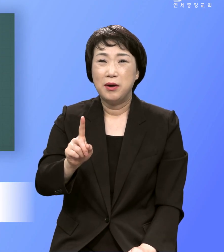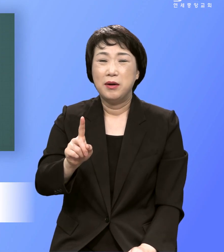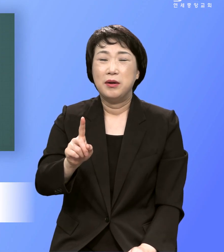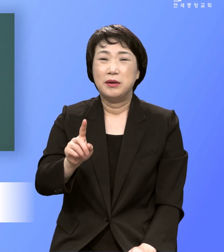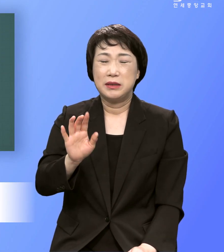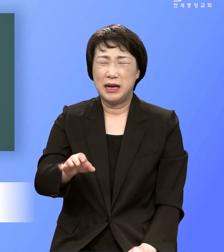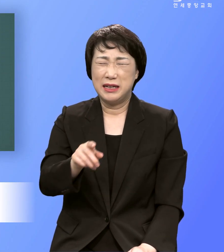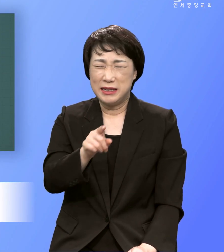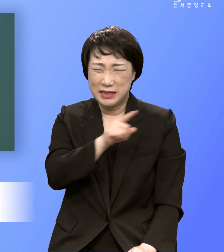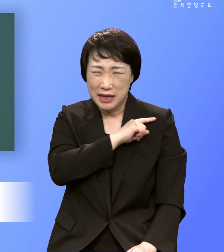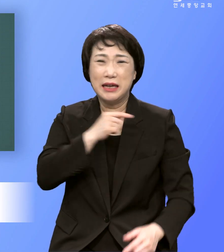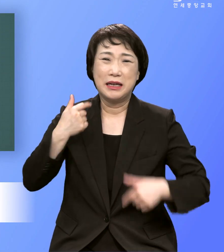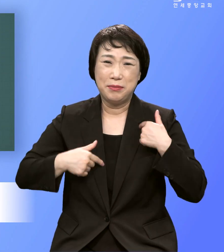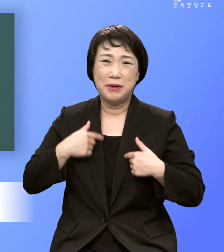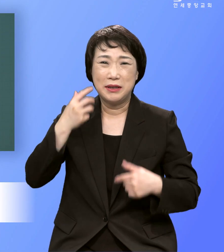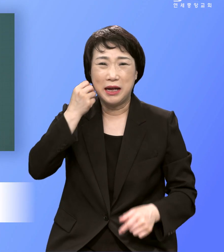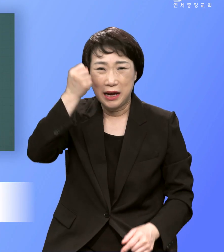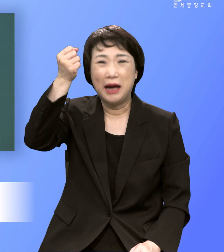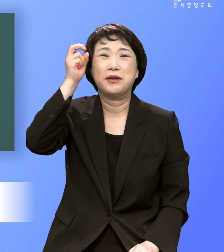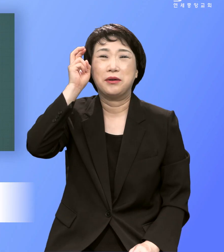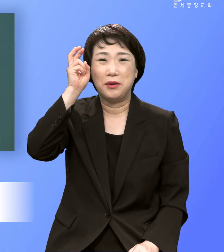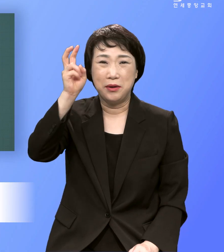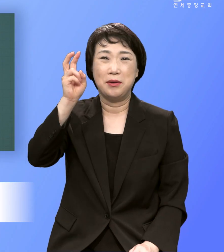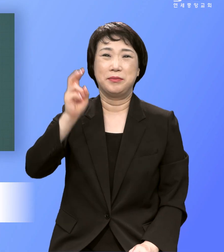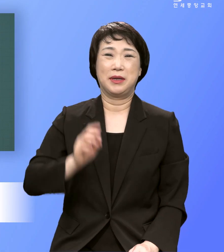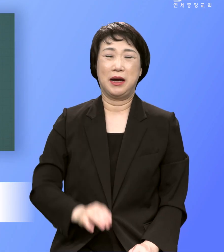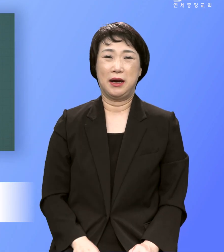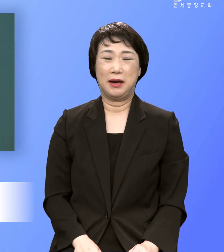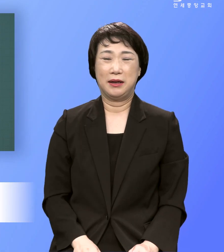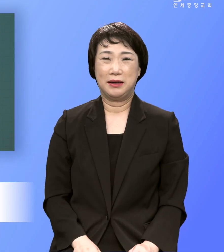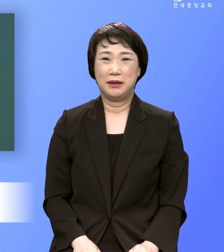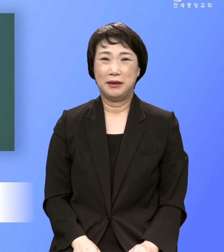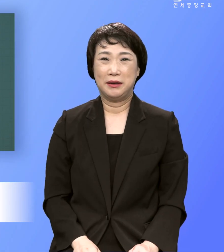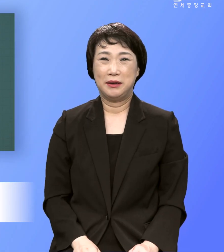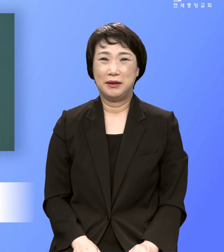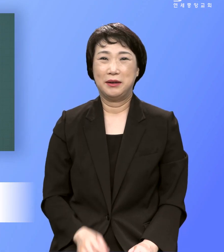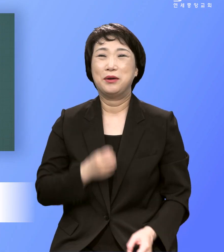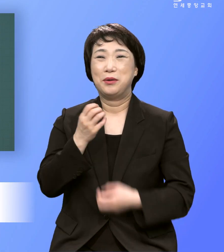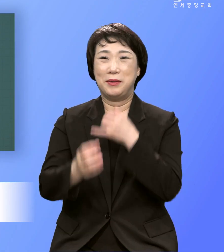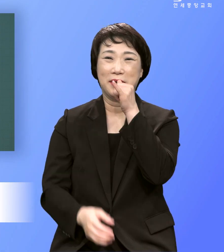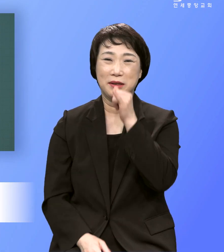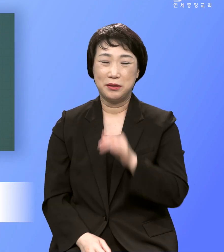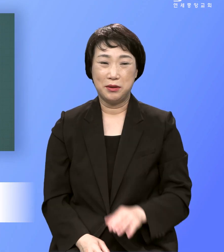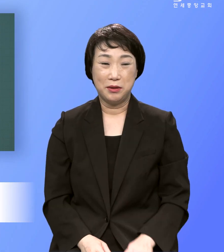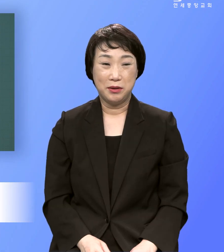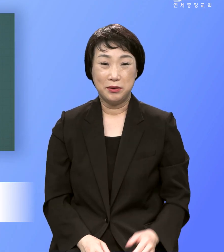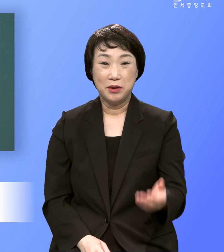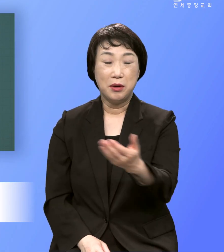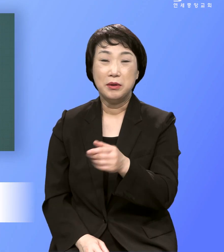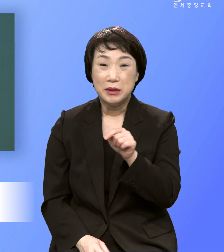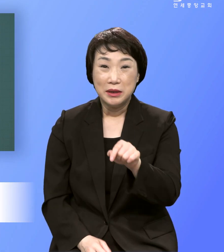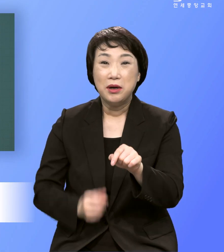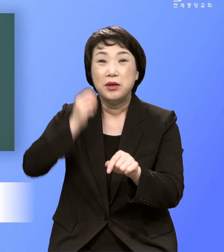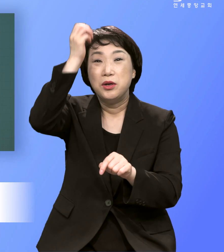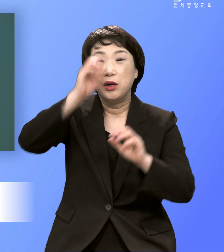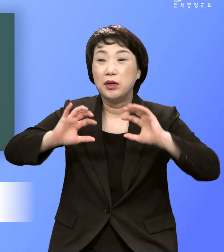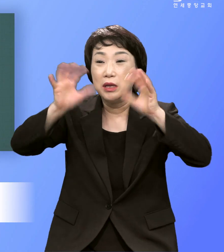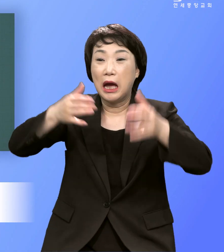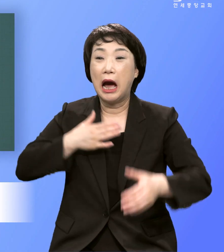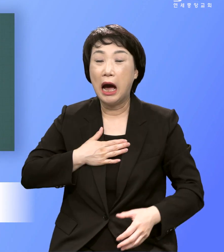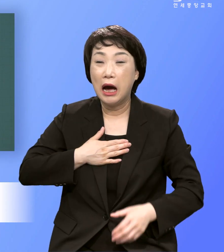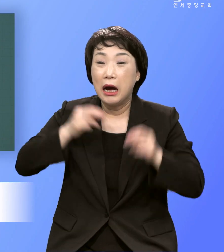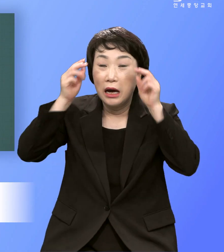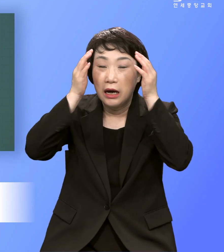가장 기쁘시게 여길 것입니다. 그렇잖아. 근데 영적 세계를 알아야